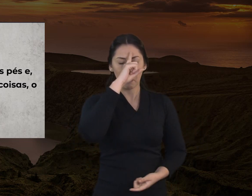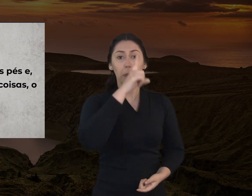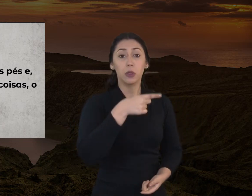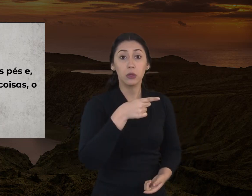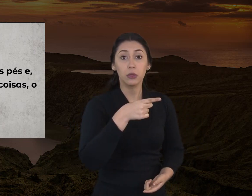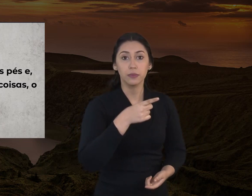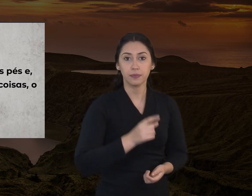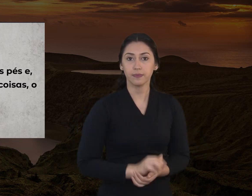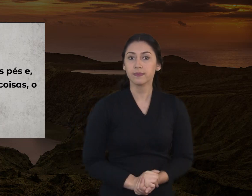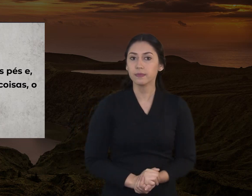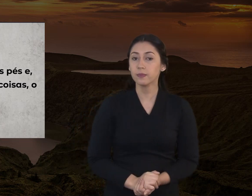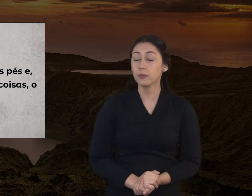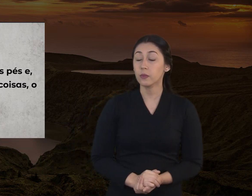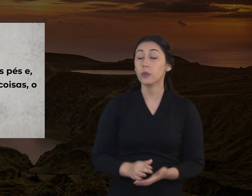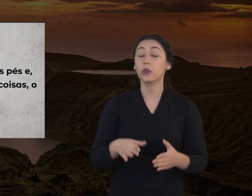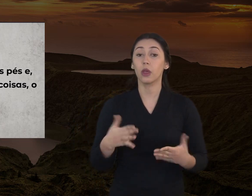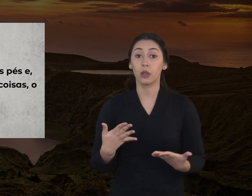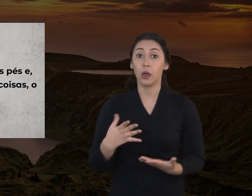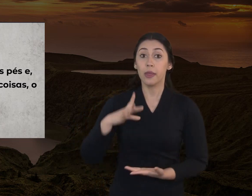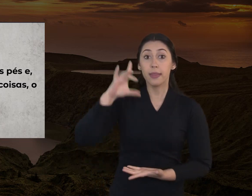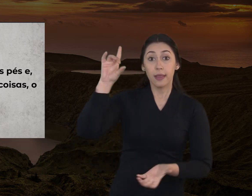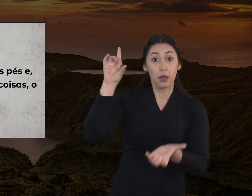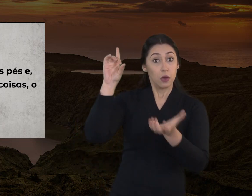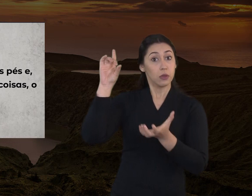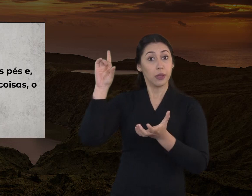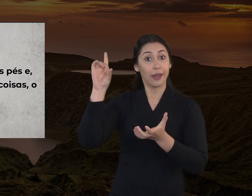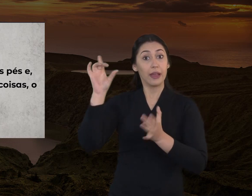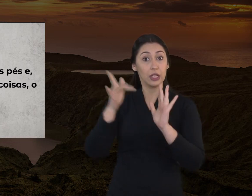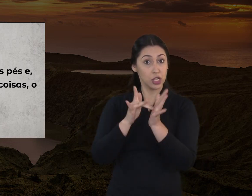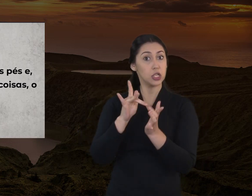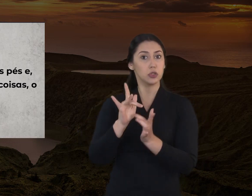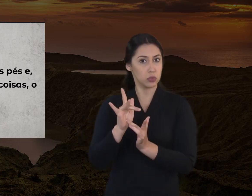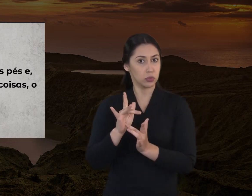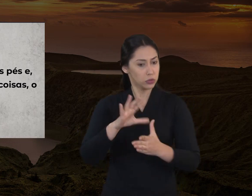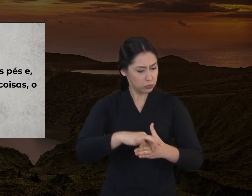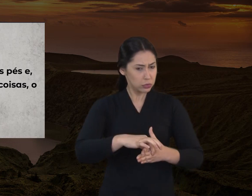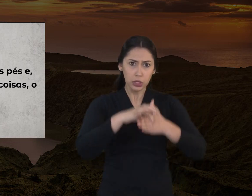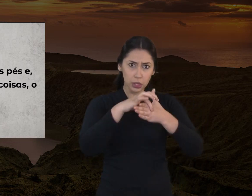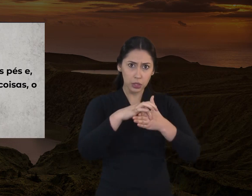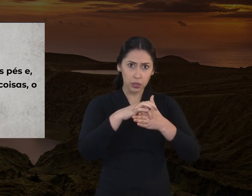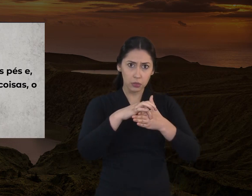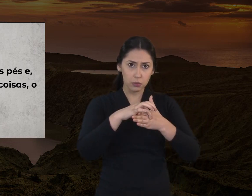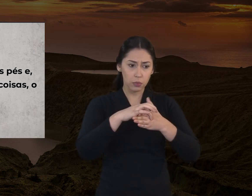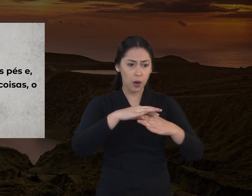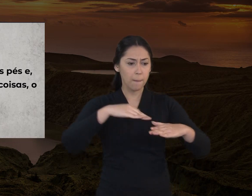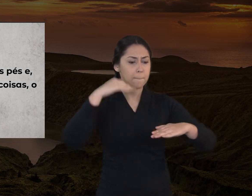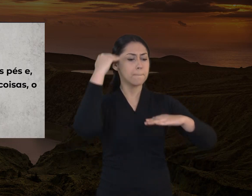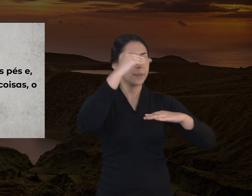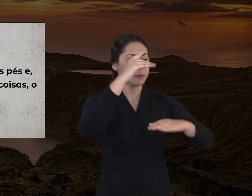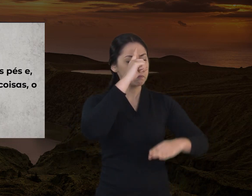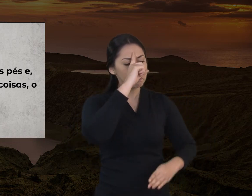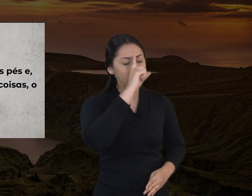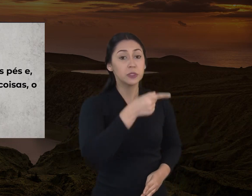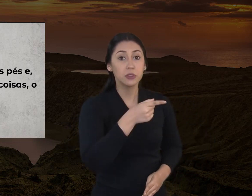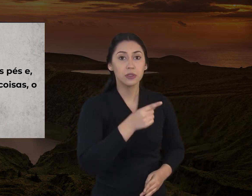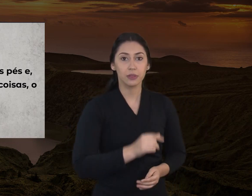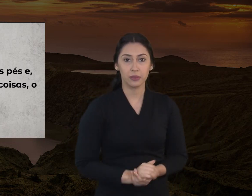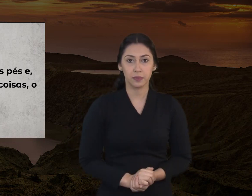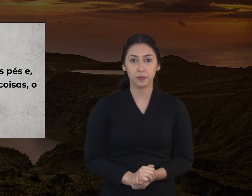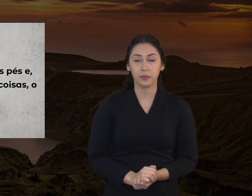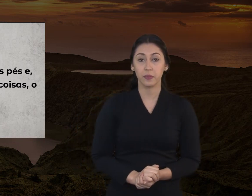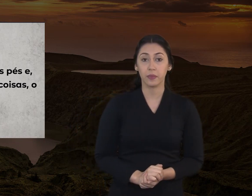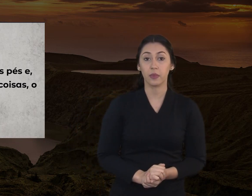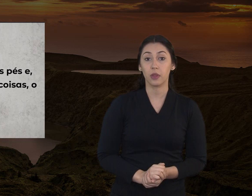dizer, Deus deseja que Cristo seja o cabeça sobre todas as coisas, porque eu não terminei de ler o